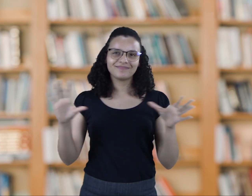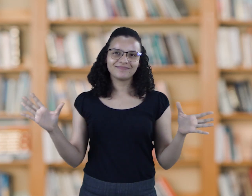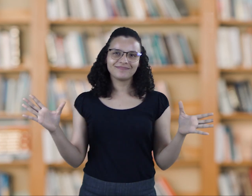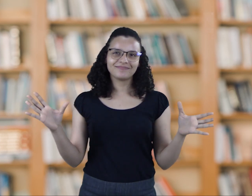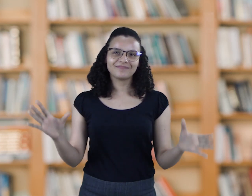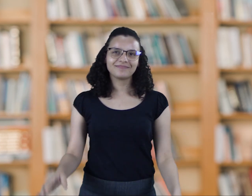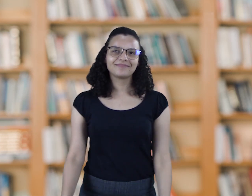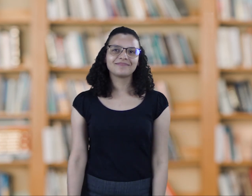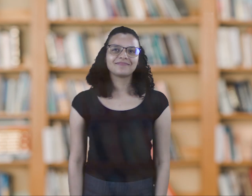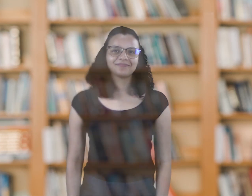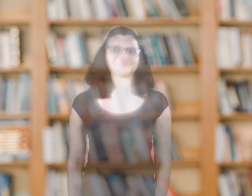vontade!